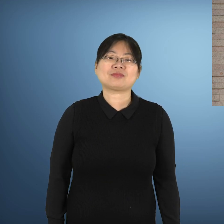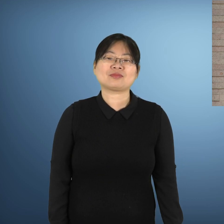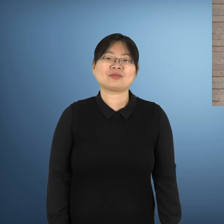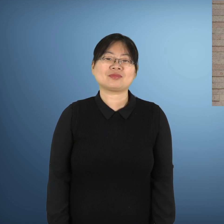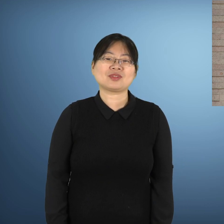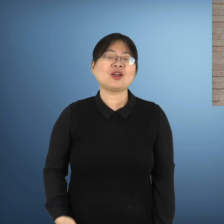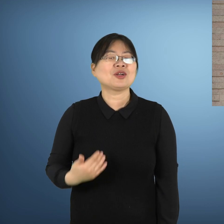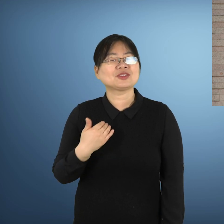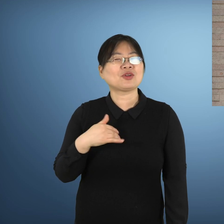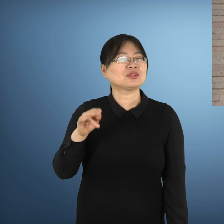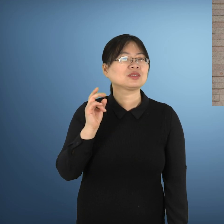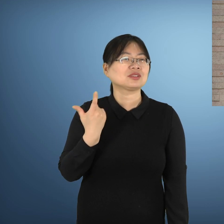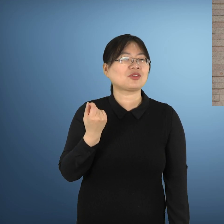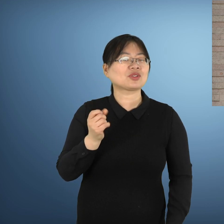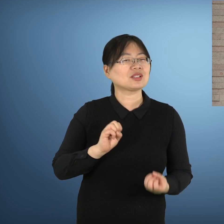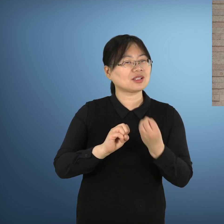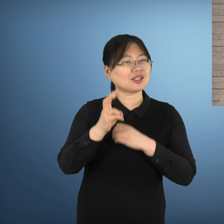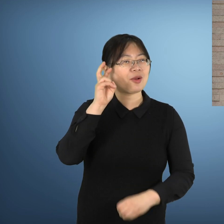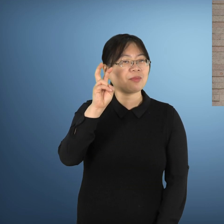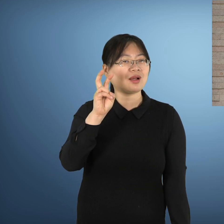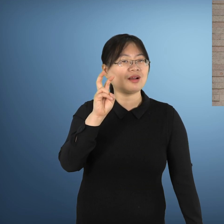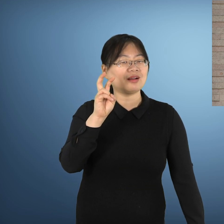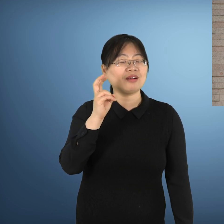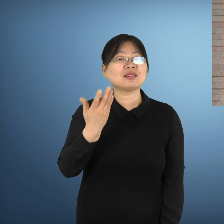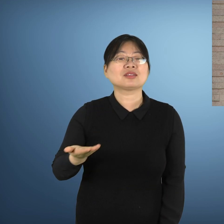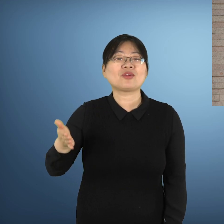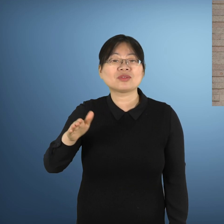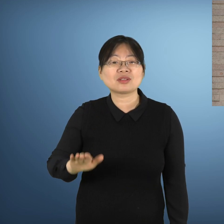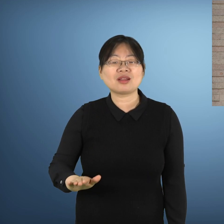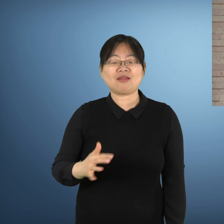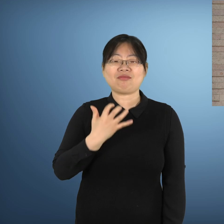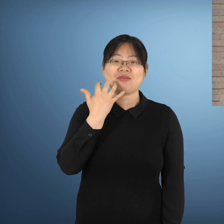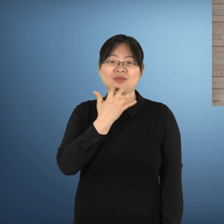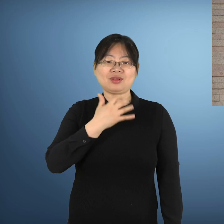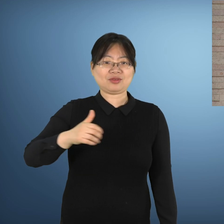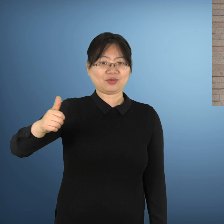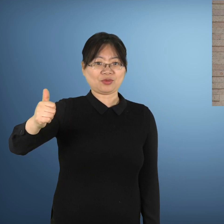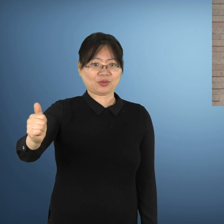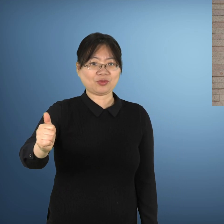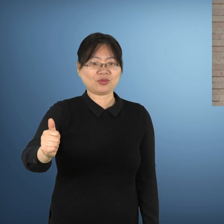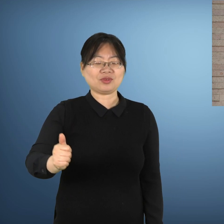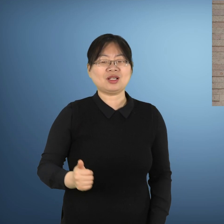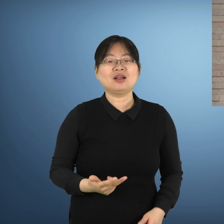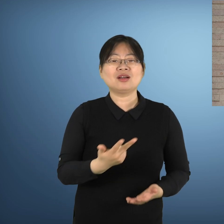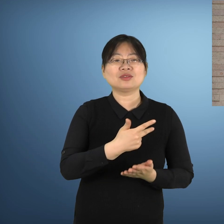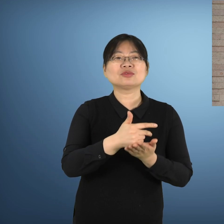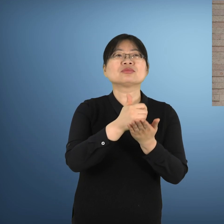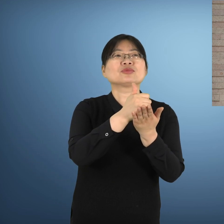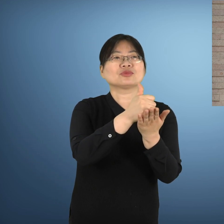글쎄, 저는 그랬을 것 같아요. 그런데 베드로가 주님